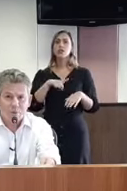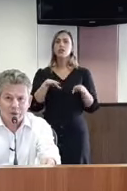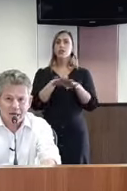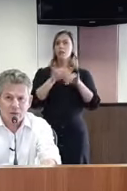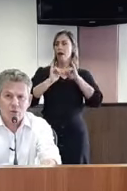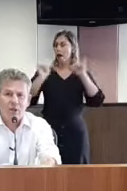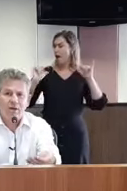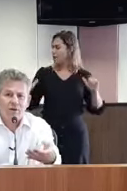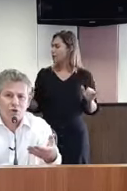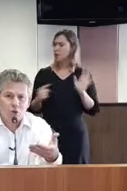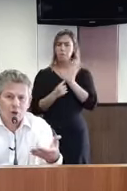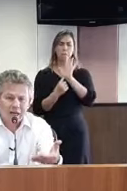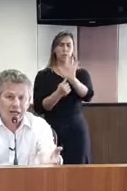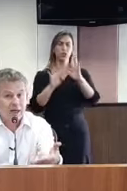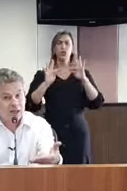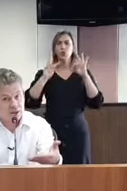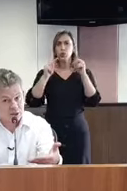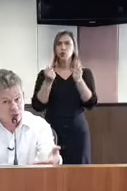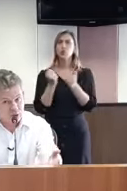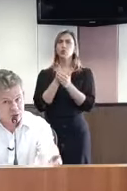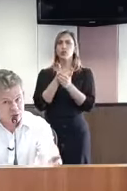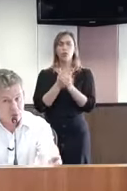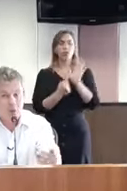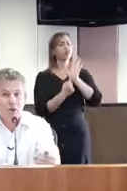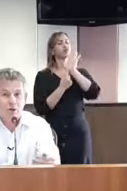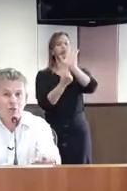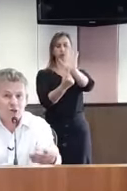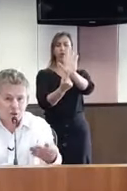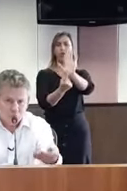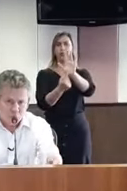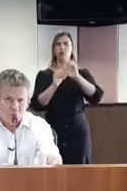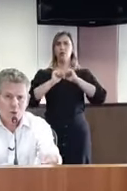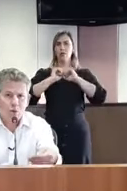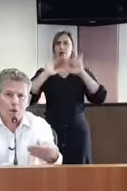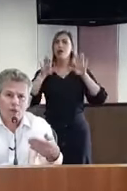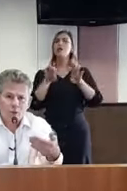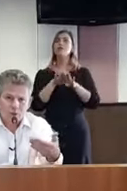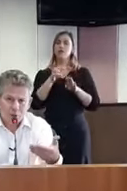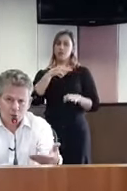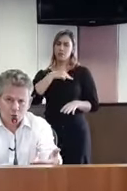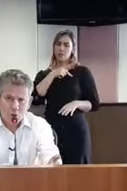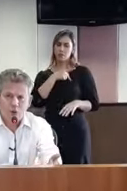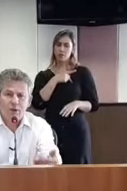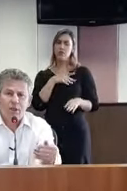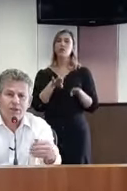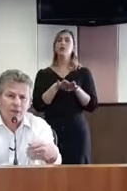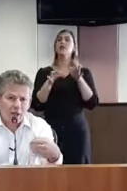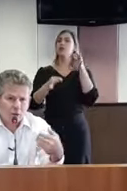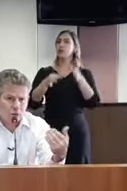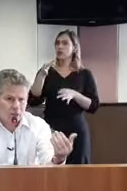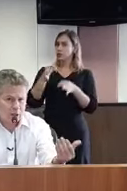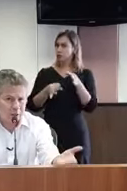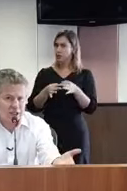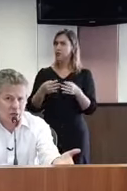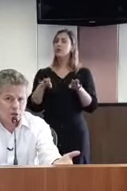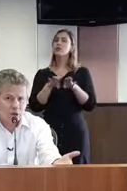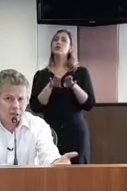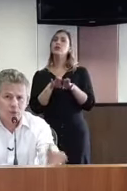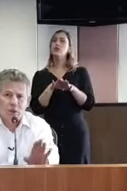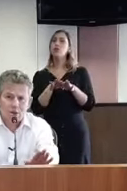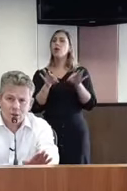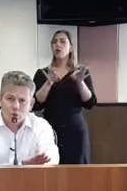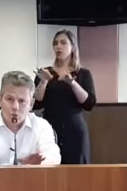for comprado, vamos colocar, a lei exige isso, e o Ministério Público, o Tribunal de Contas, a Controladoria Geral